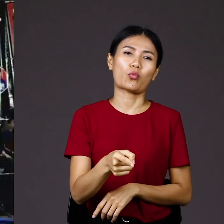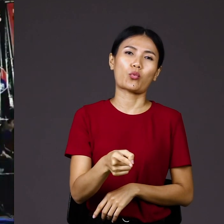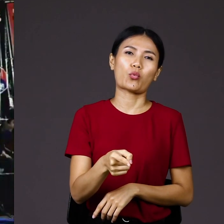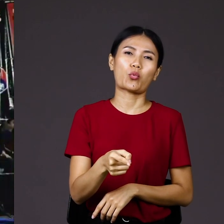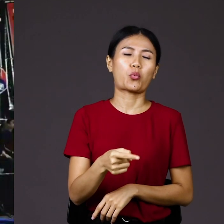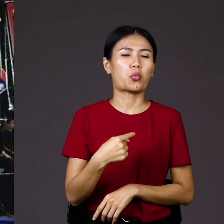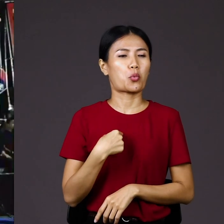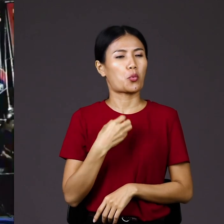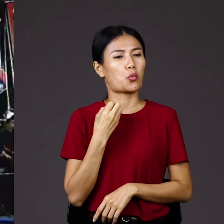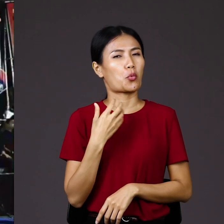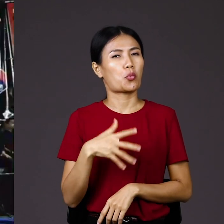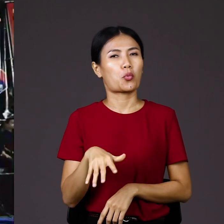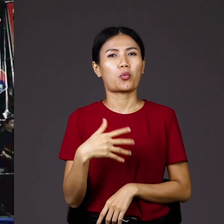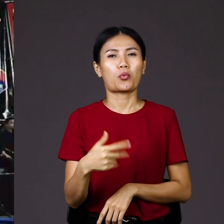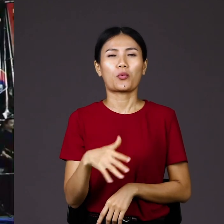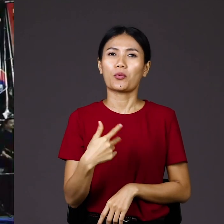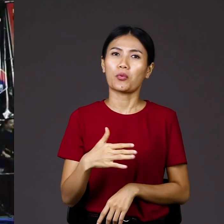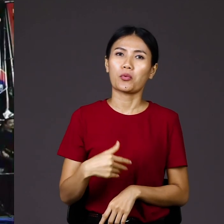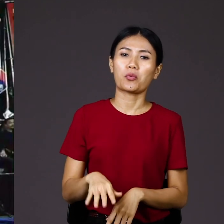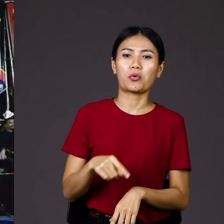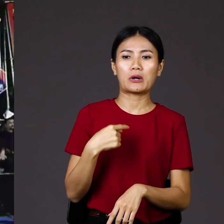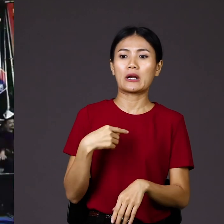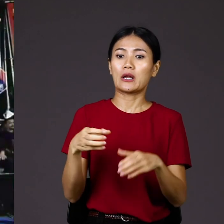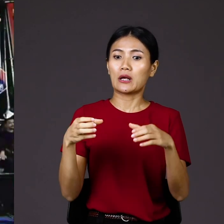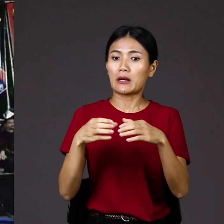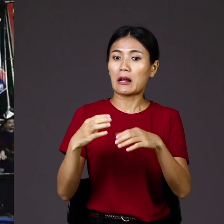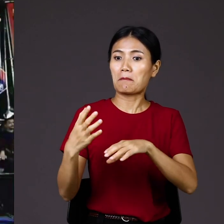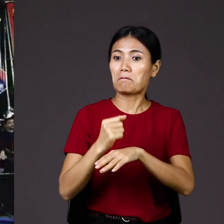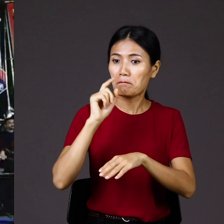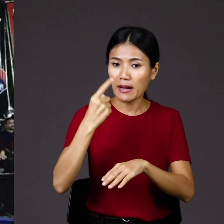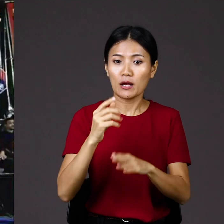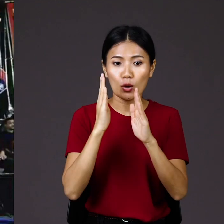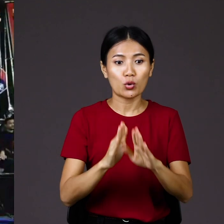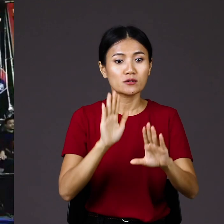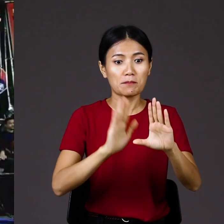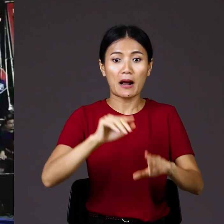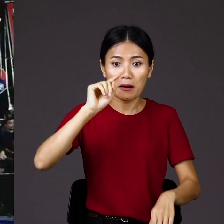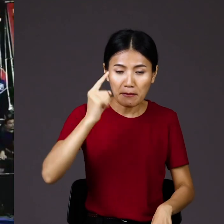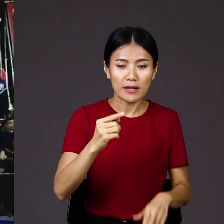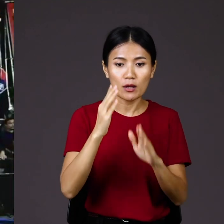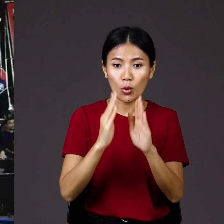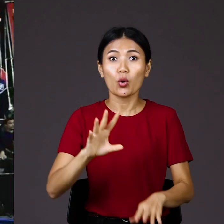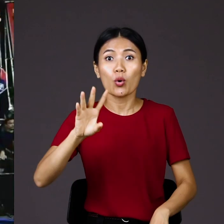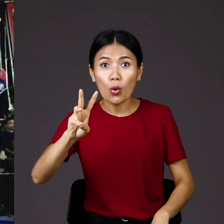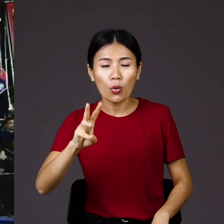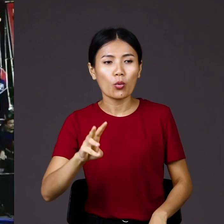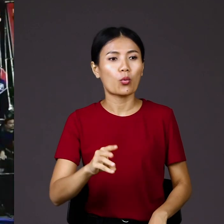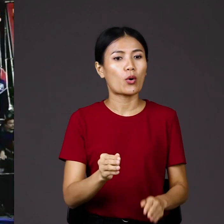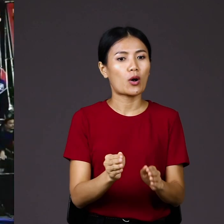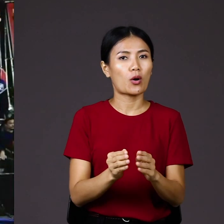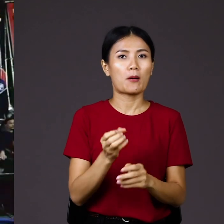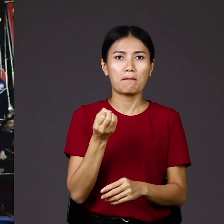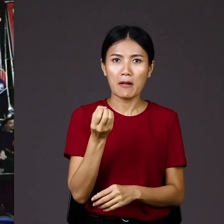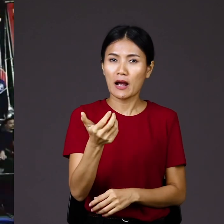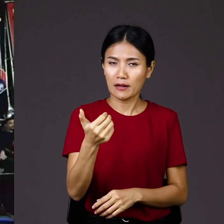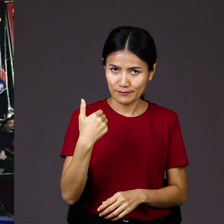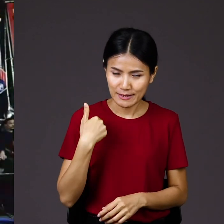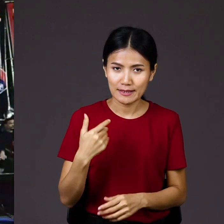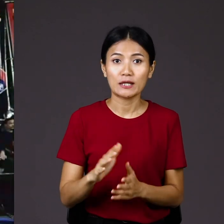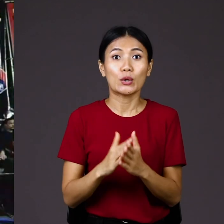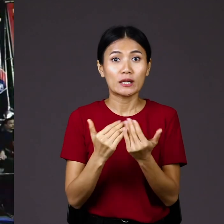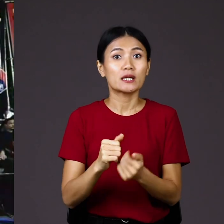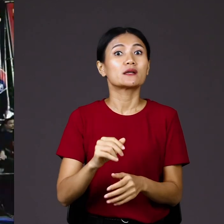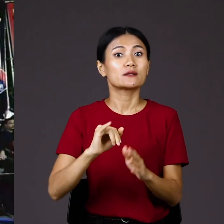ำหรับพรรคการเมืองเกิดใหม่และผู้สมัครหน้าใหม่ทั้งหมด6เขต6คนแม้เราจะยังไม่มีส.ส.ที่นนทบุ